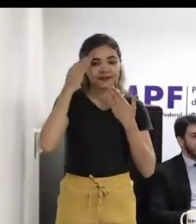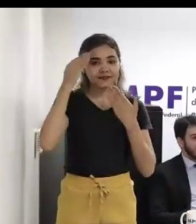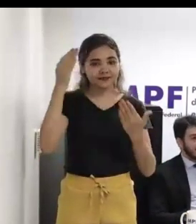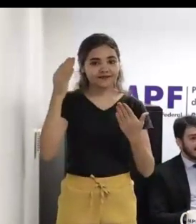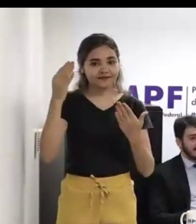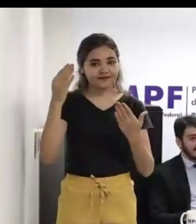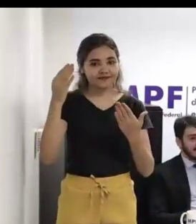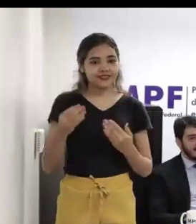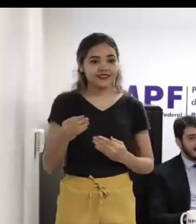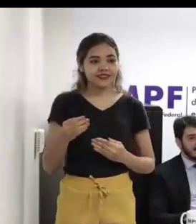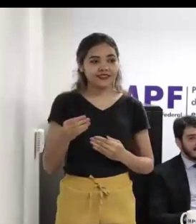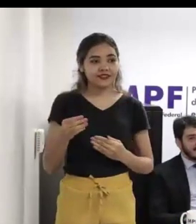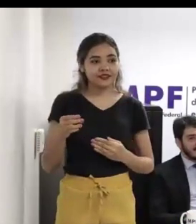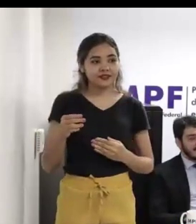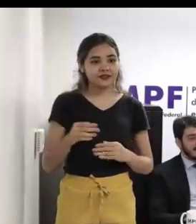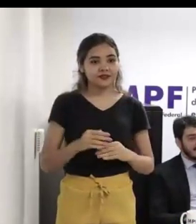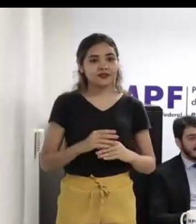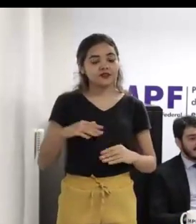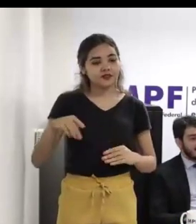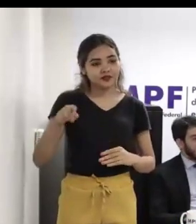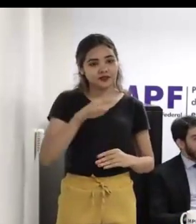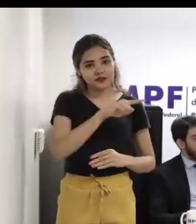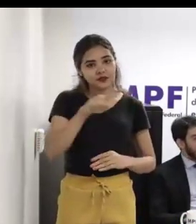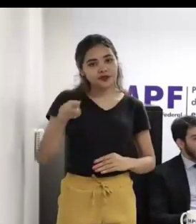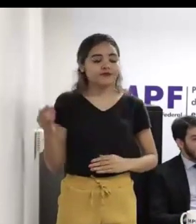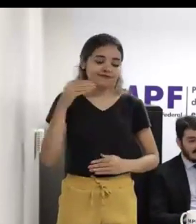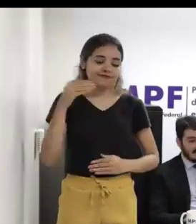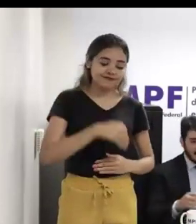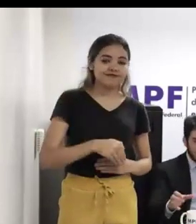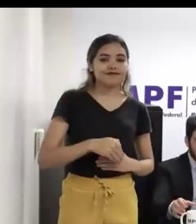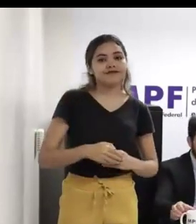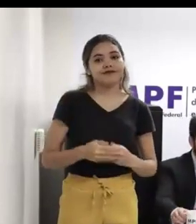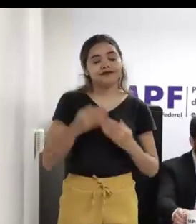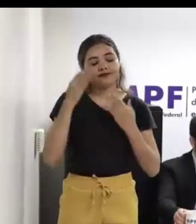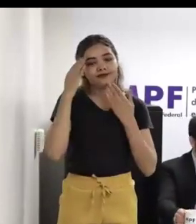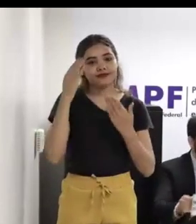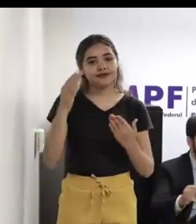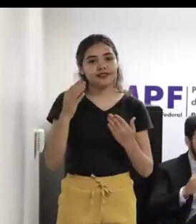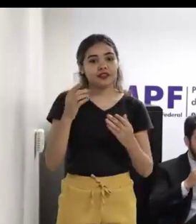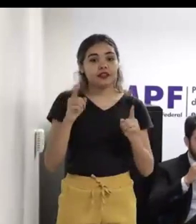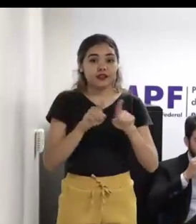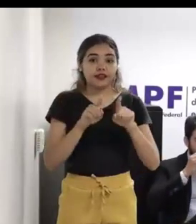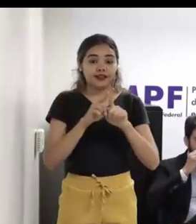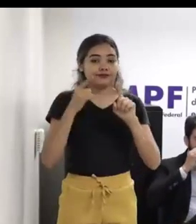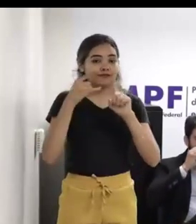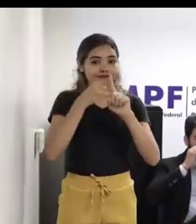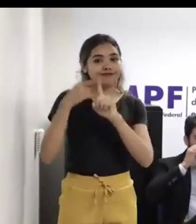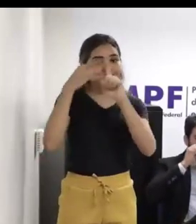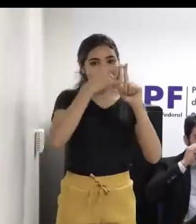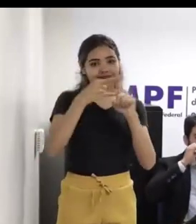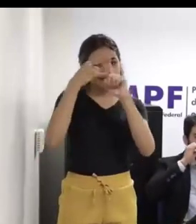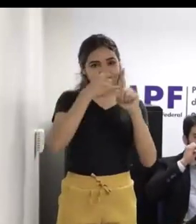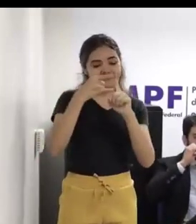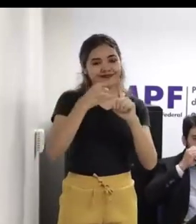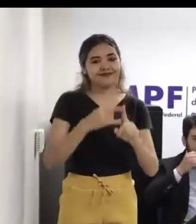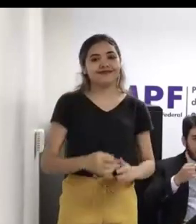presença eh de quem está aqui presencialmente quem está virtualmente a vocês